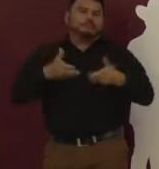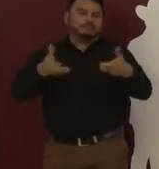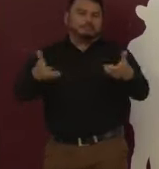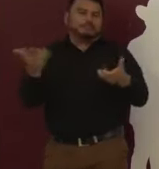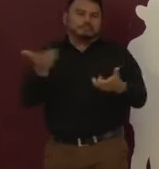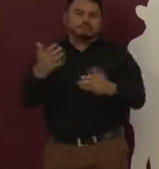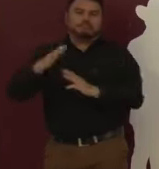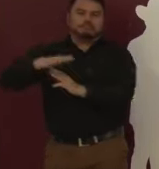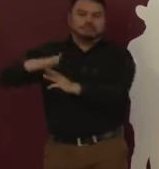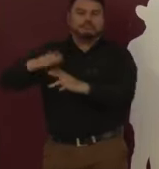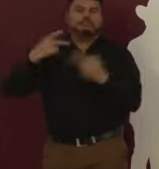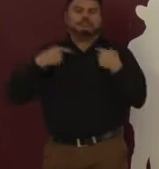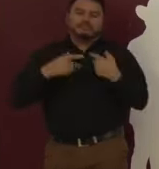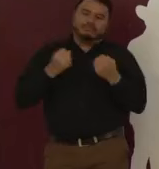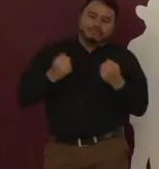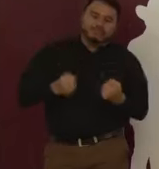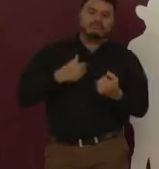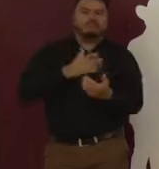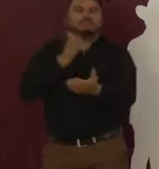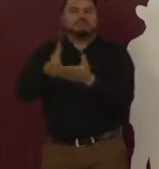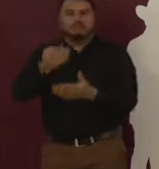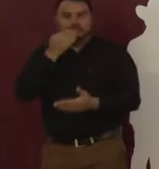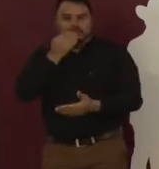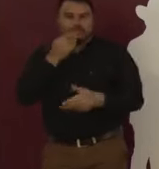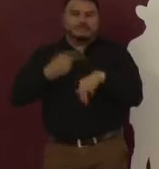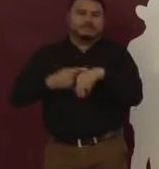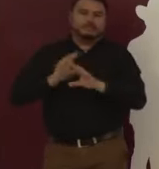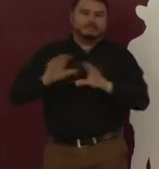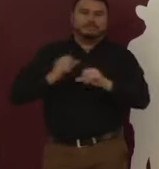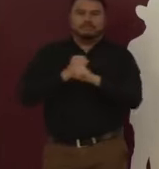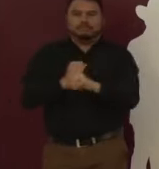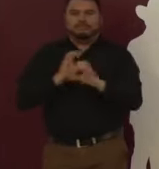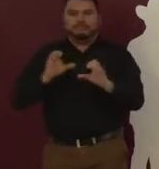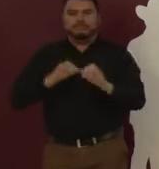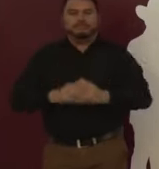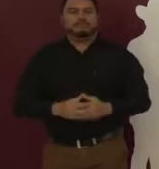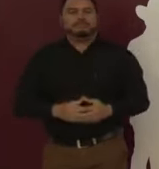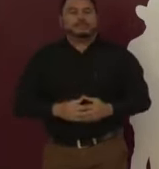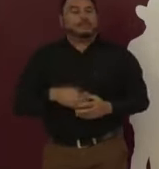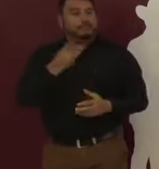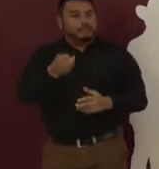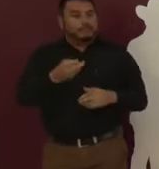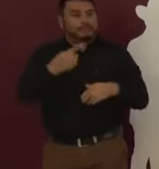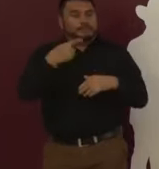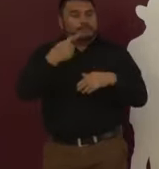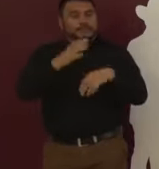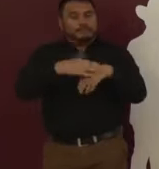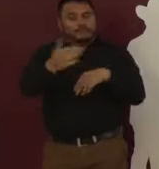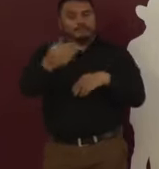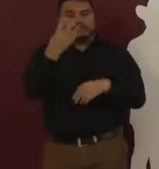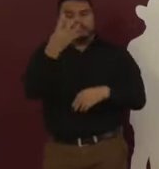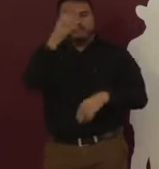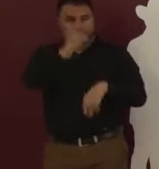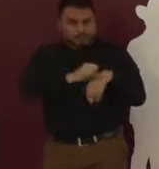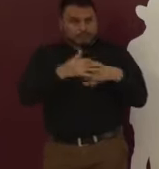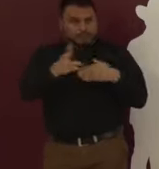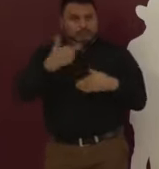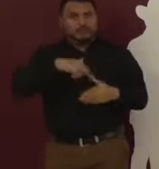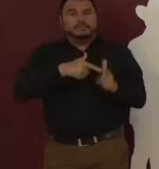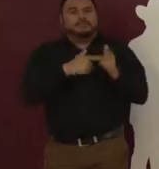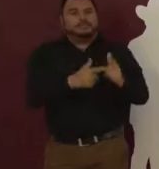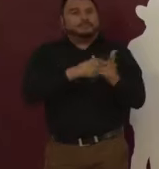arriesgar los contagios por esta pandemia. Entonces, las próximas 4 semanas